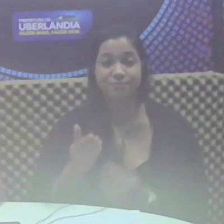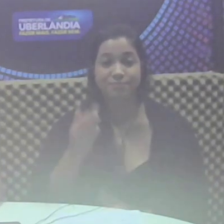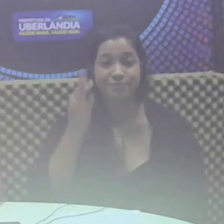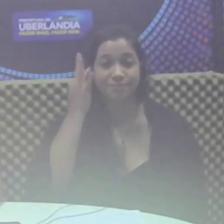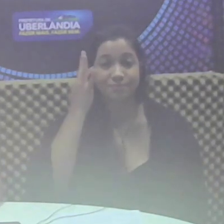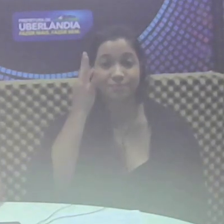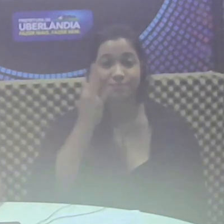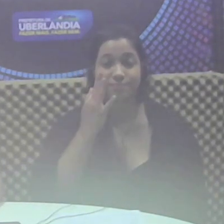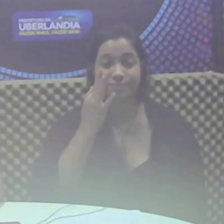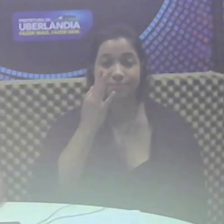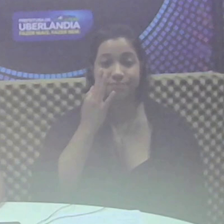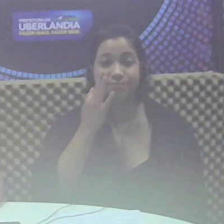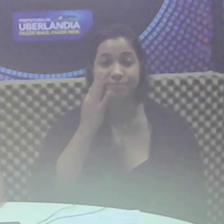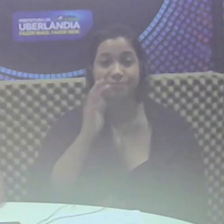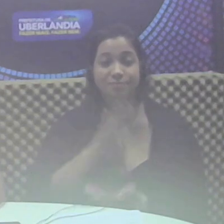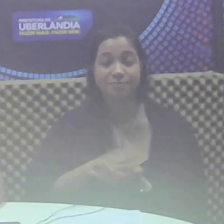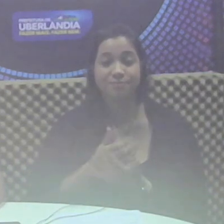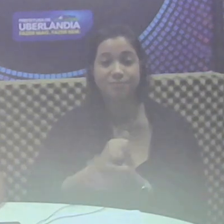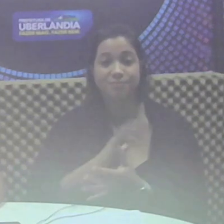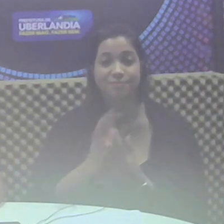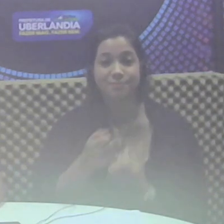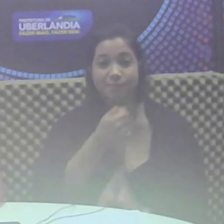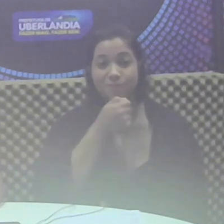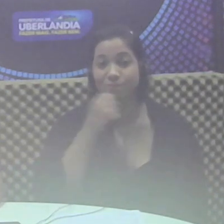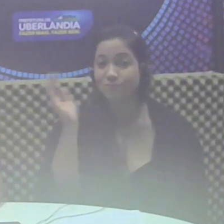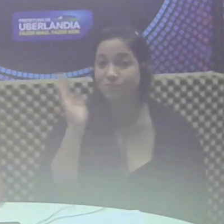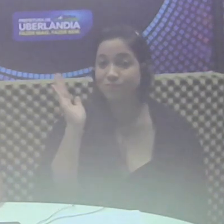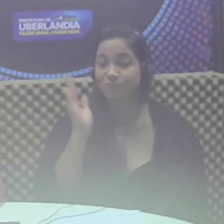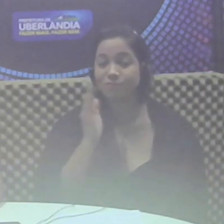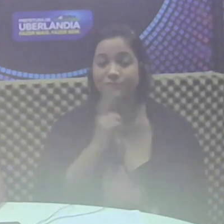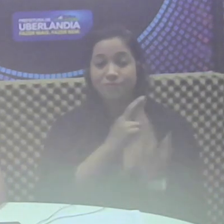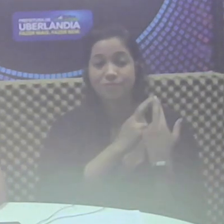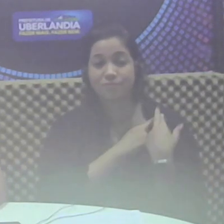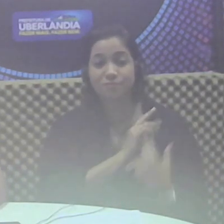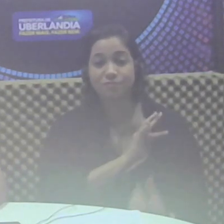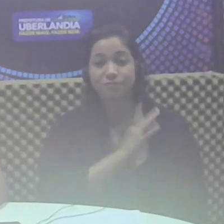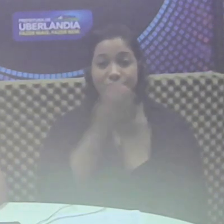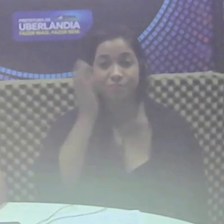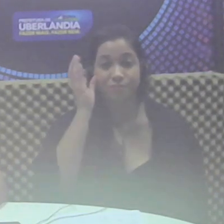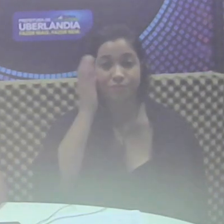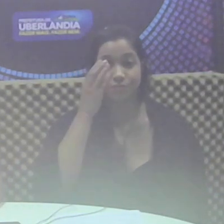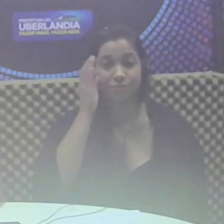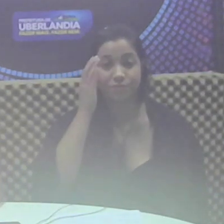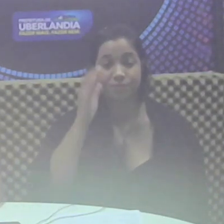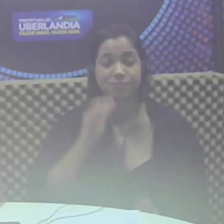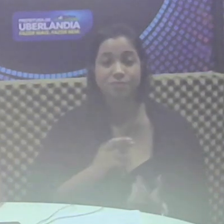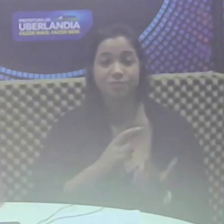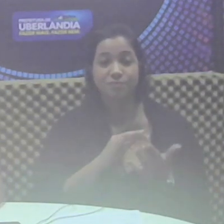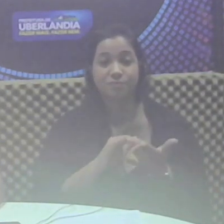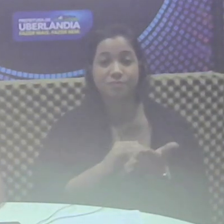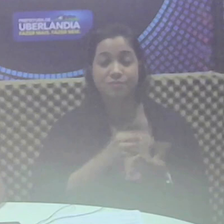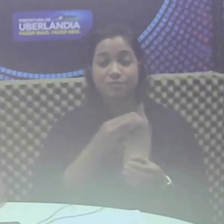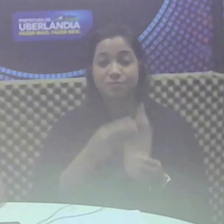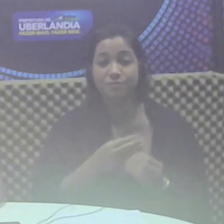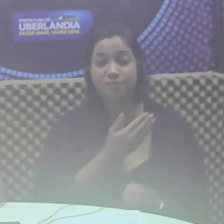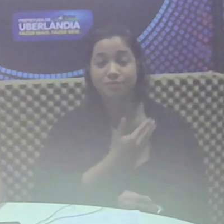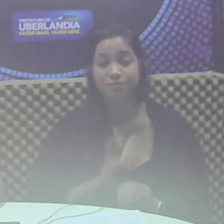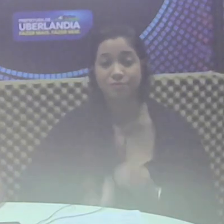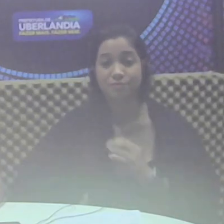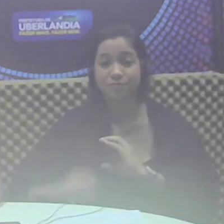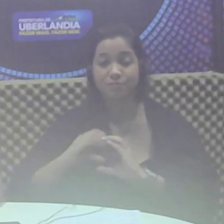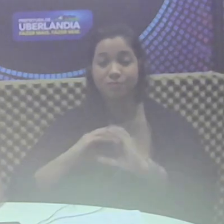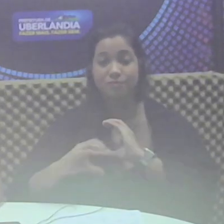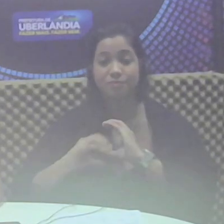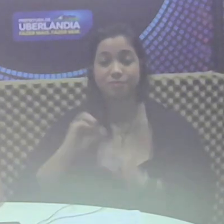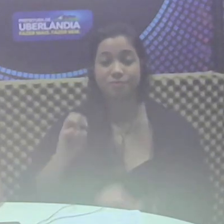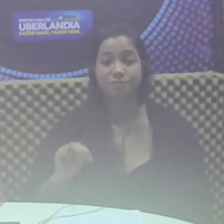pela edição, Fernando Cássio. Tradução em Libras, Amanda Valentim. Responsável técnico, Cristiano Silva. Secretário Municipal de